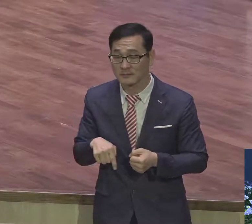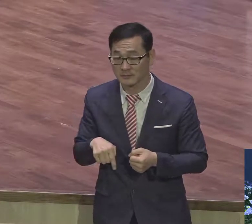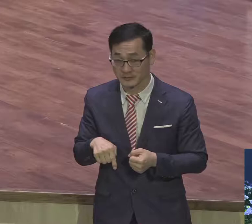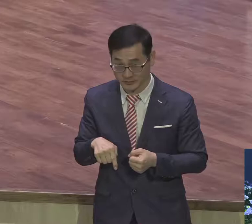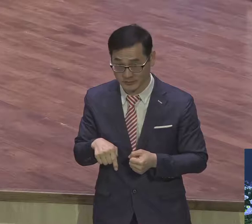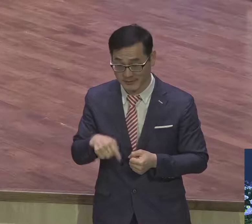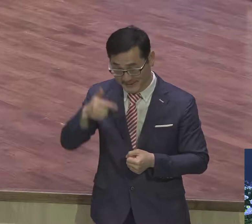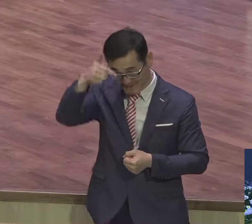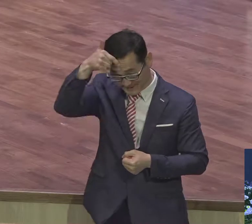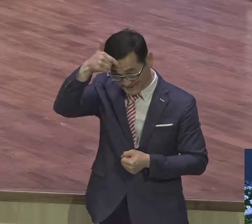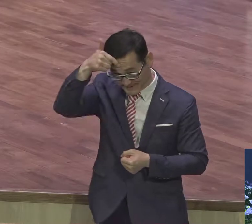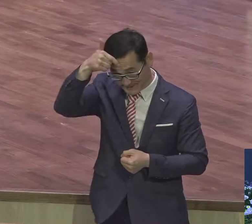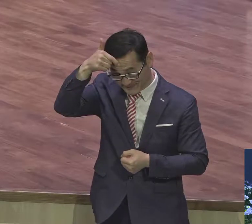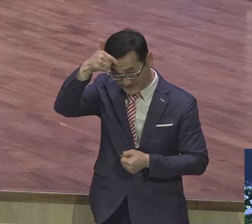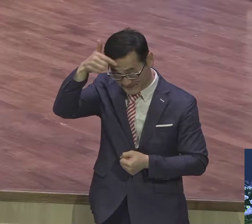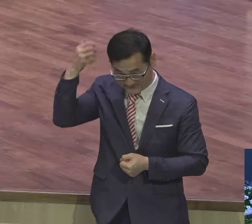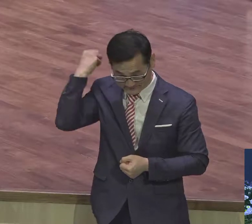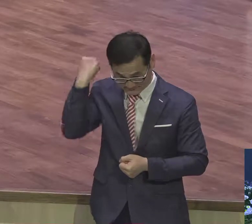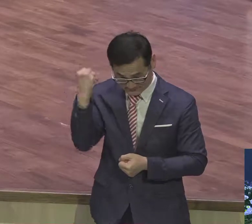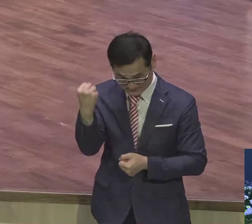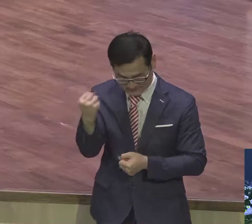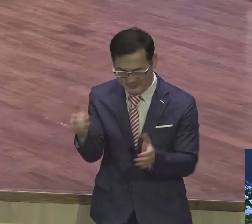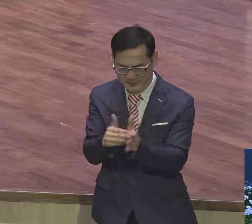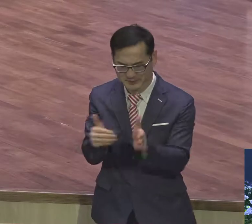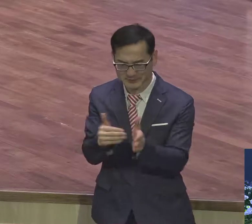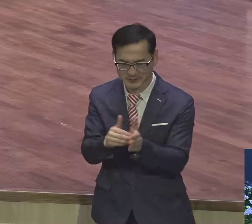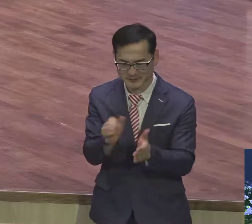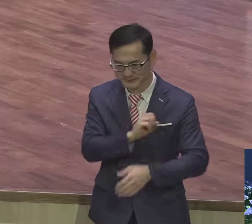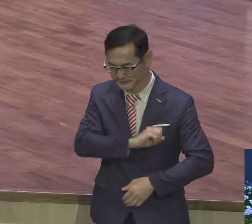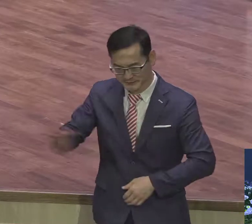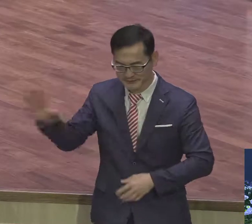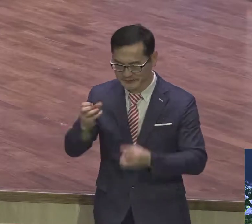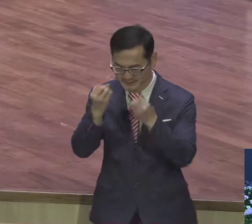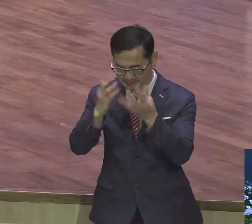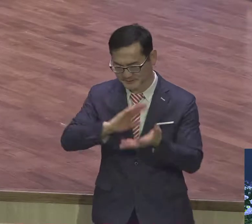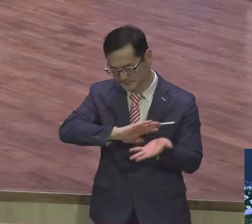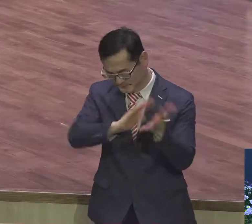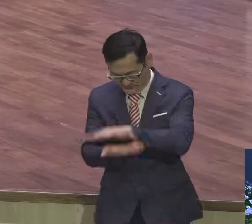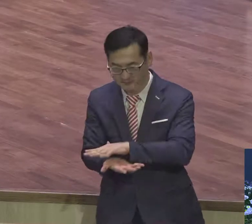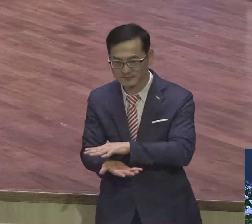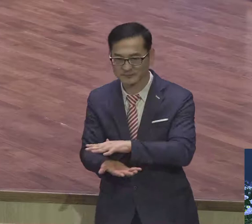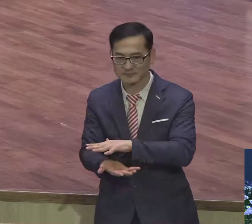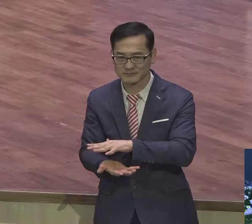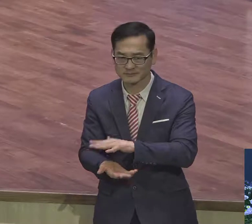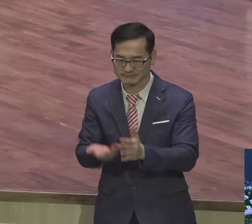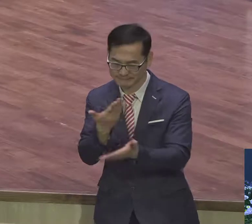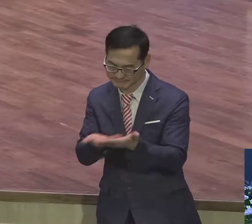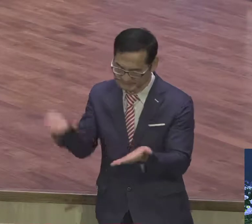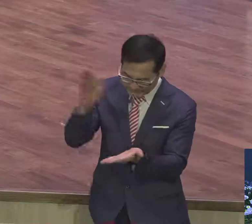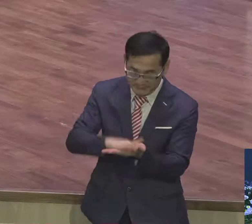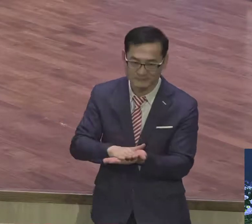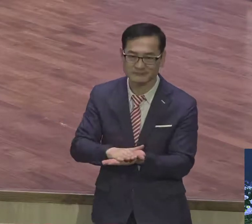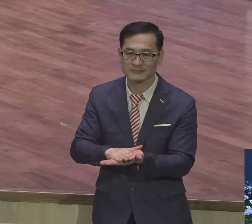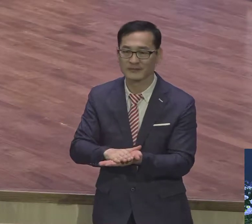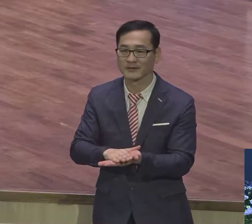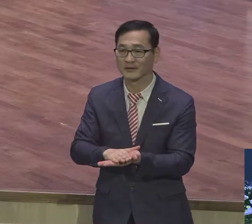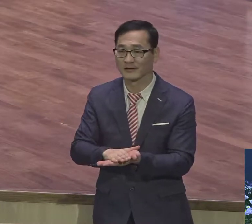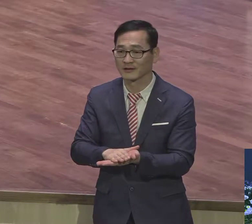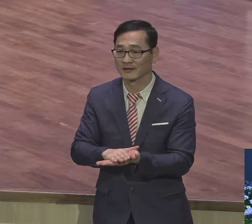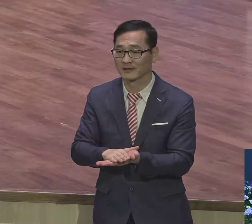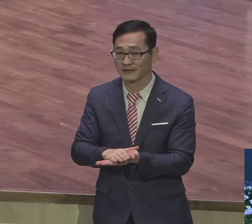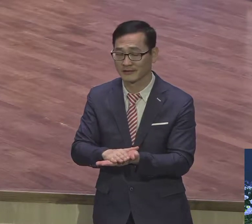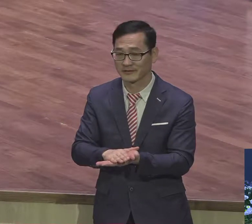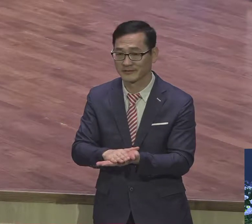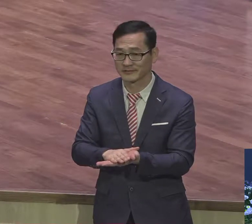예털을 인정하고 과감하게 갱신, 개혁, 혁신, 변화 그러한